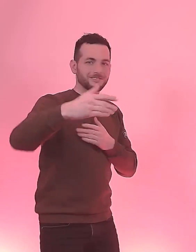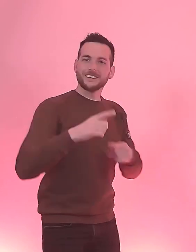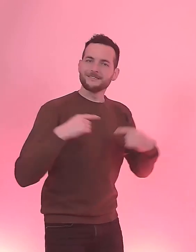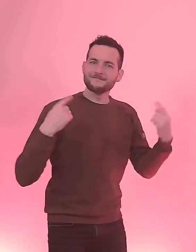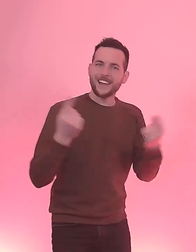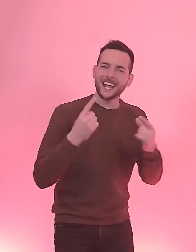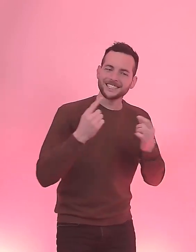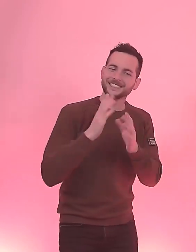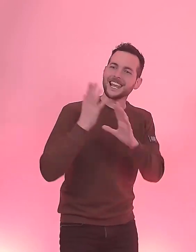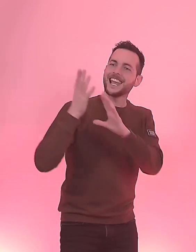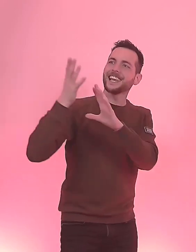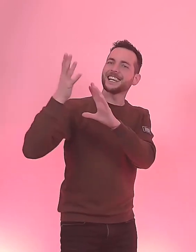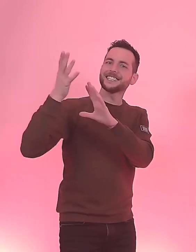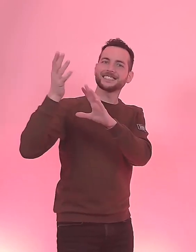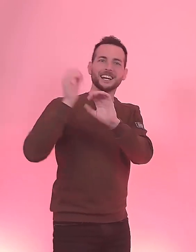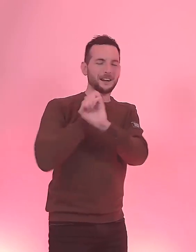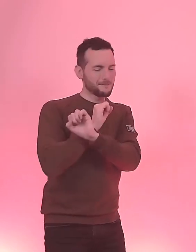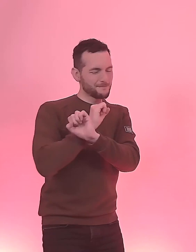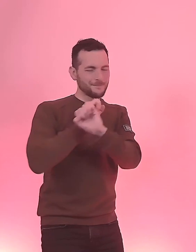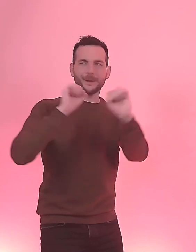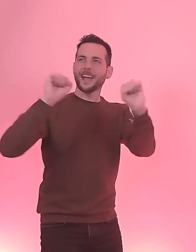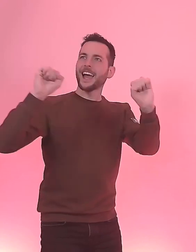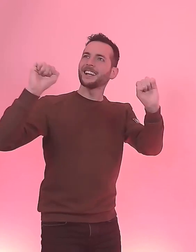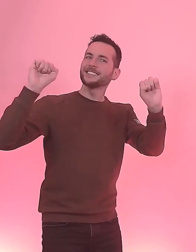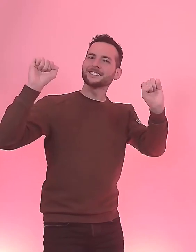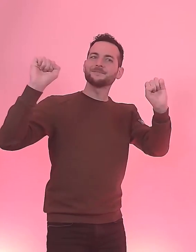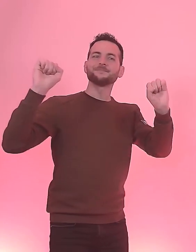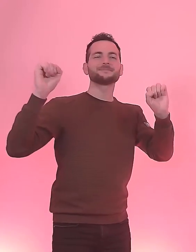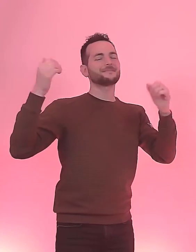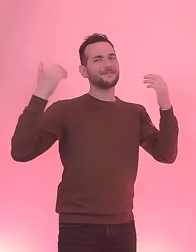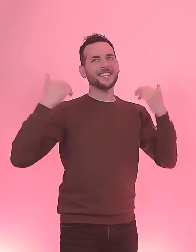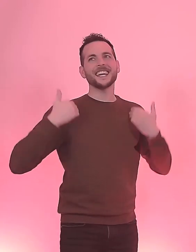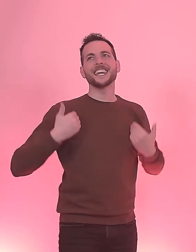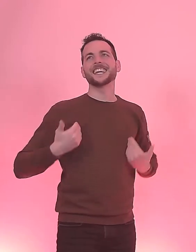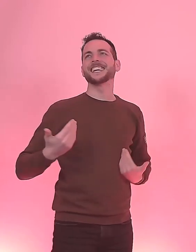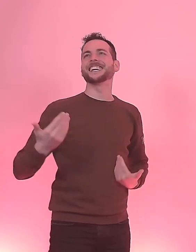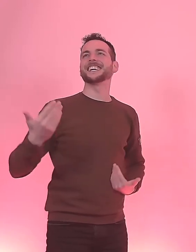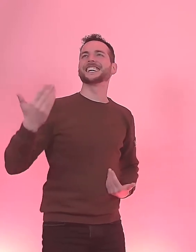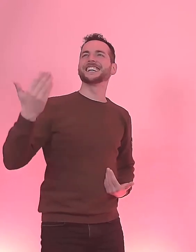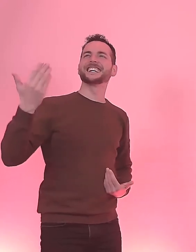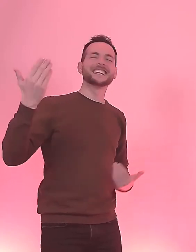prima zie jou oh